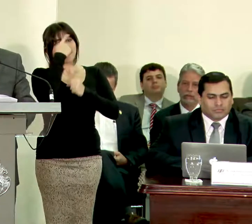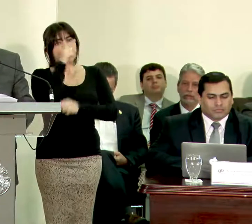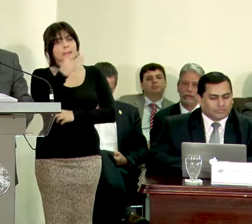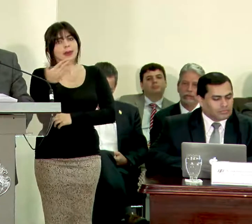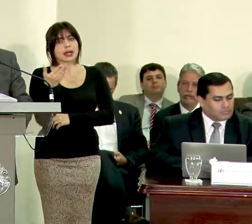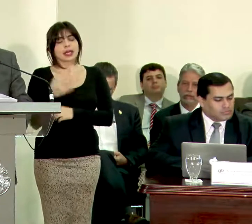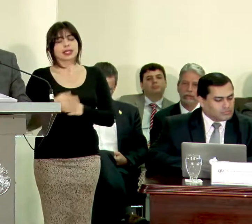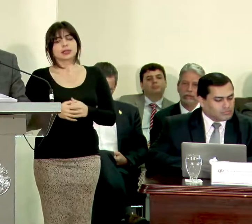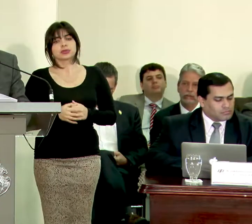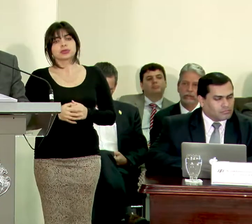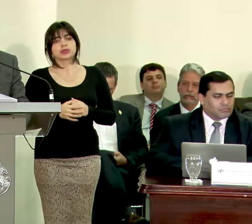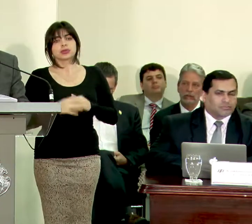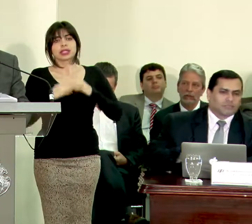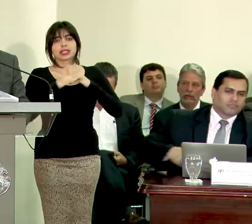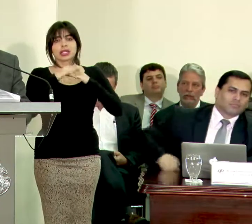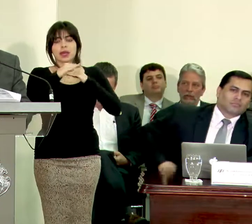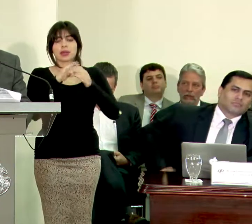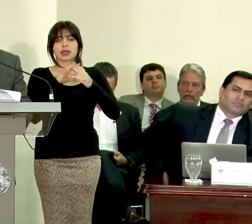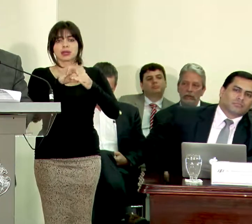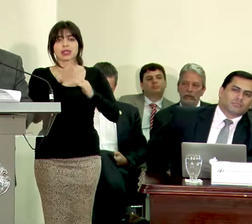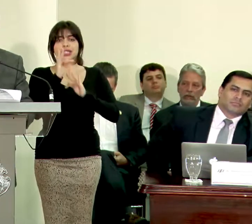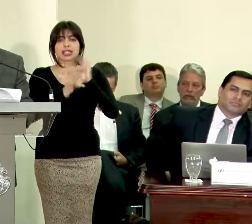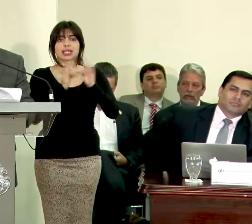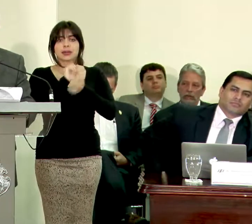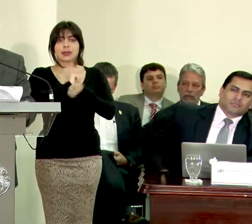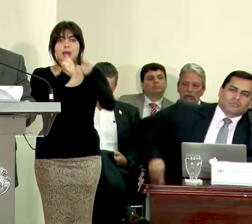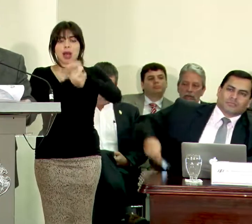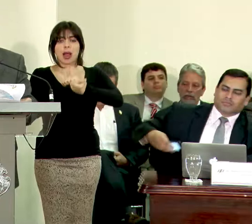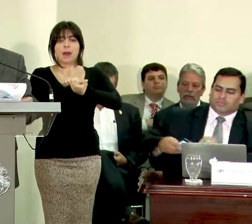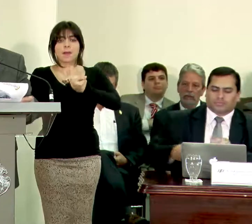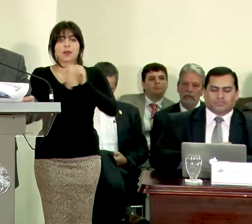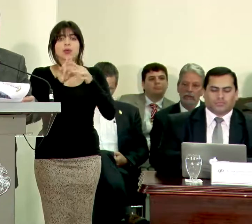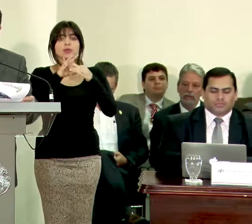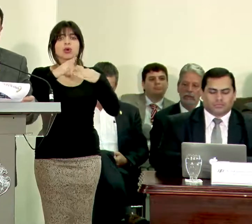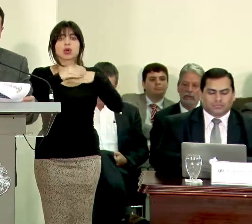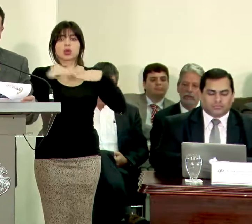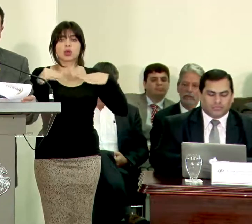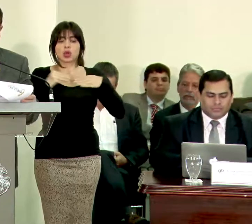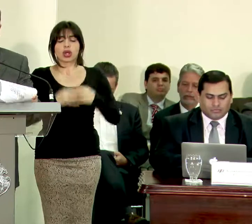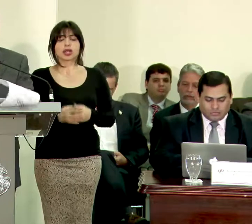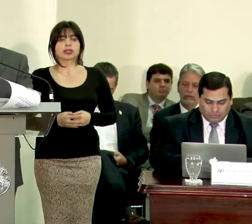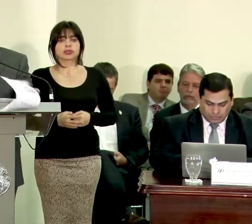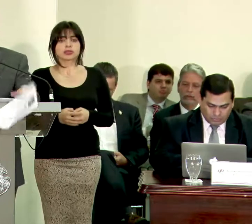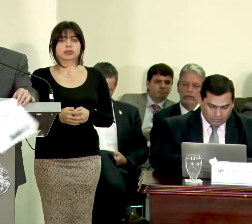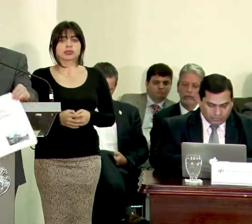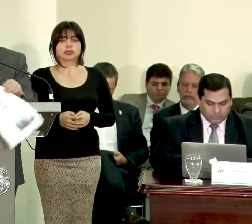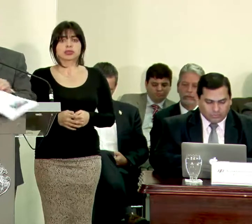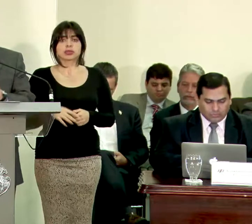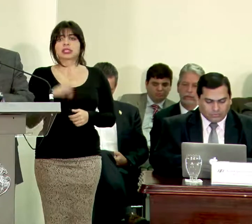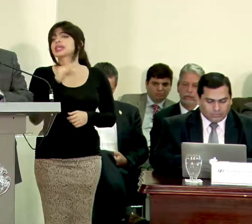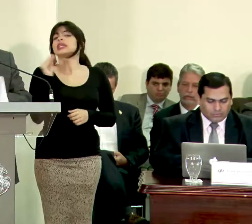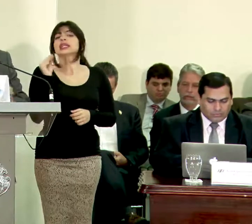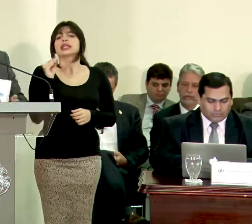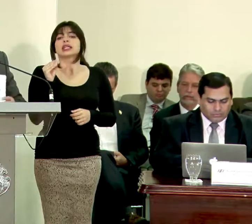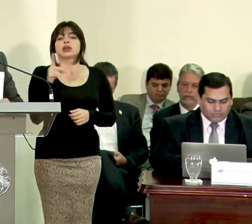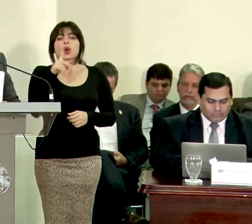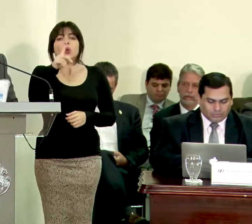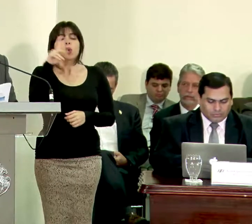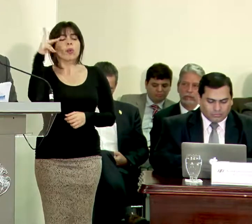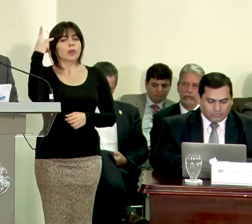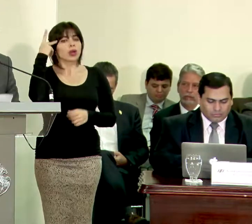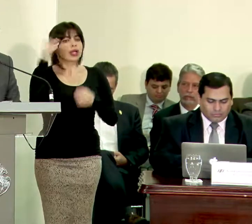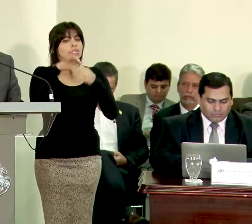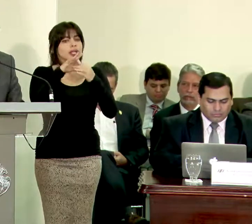a que la estabilidad del tipo de cambio frente al dólar y a una